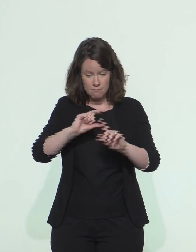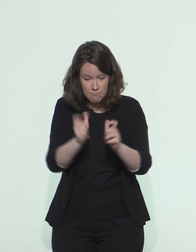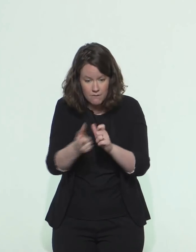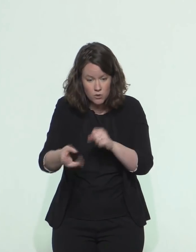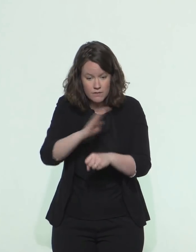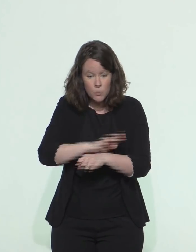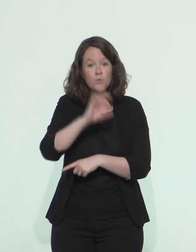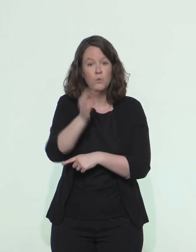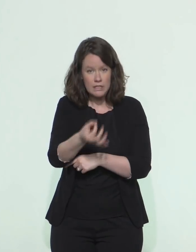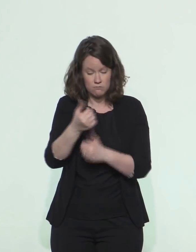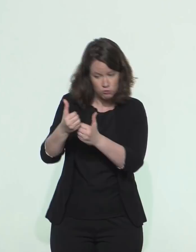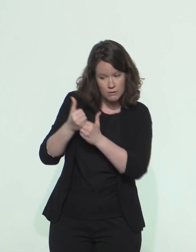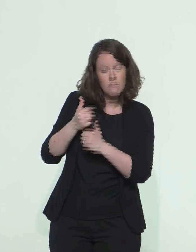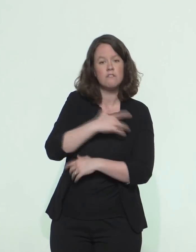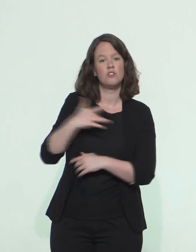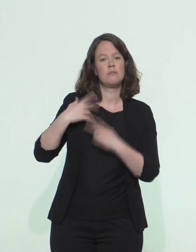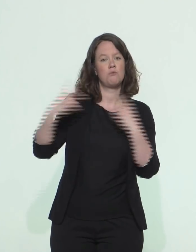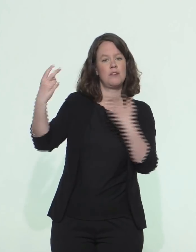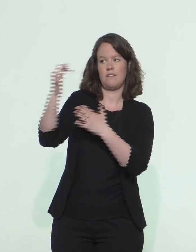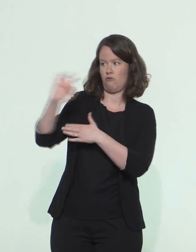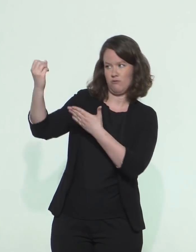publique France. Je vous remercie.